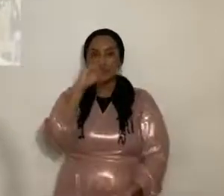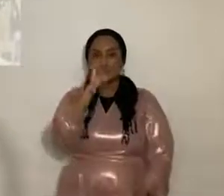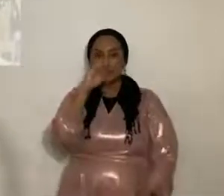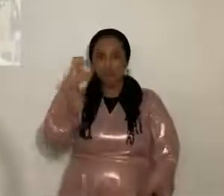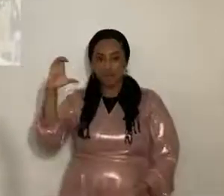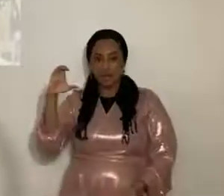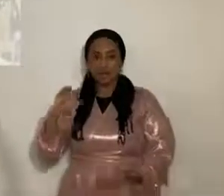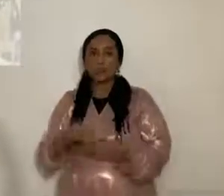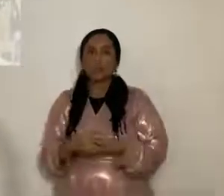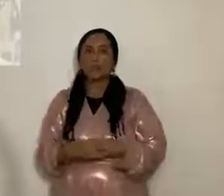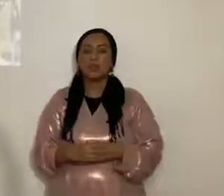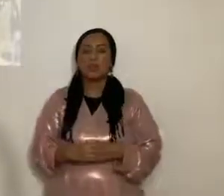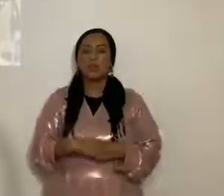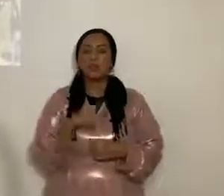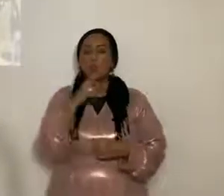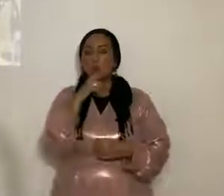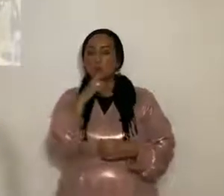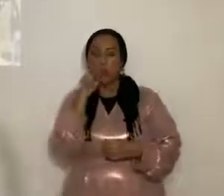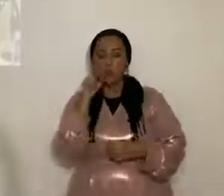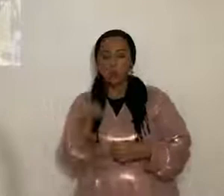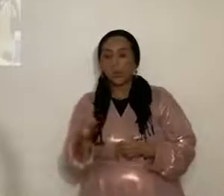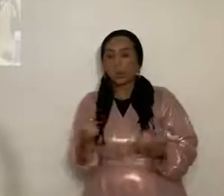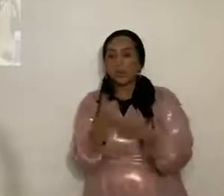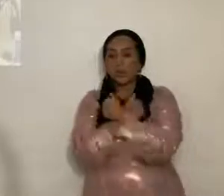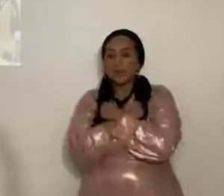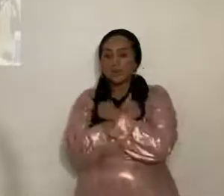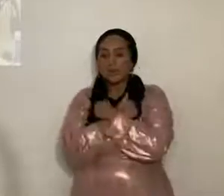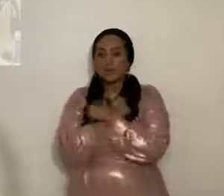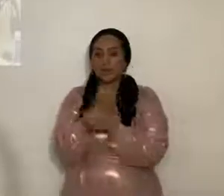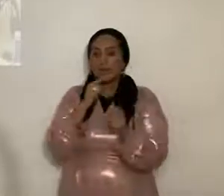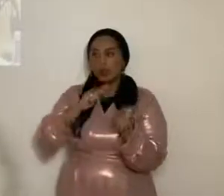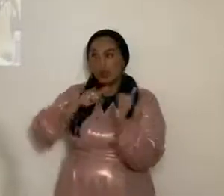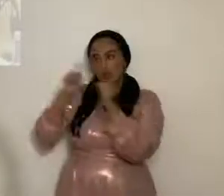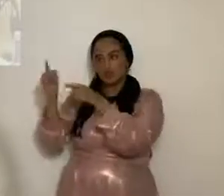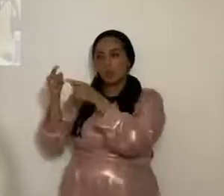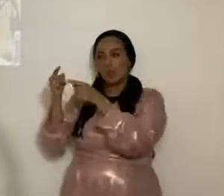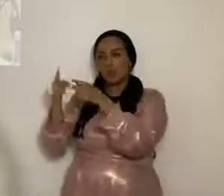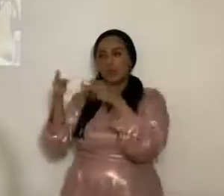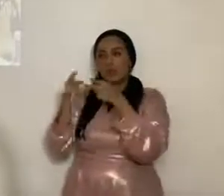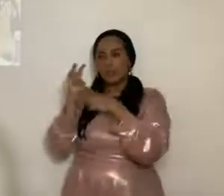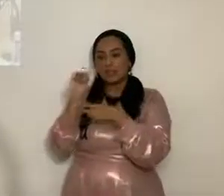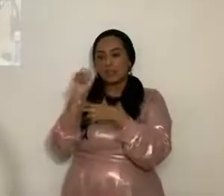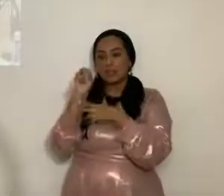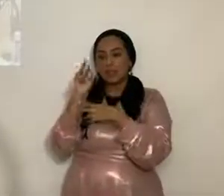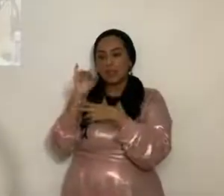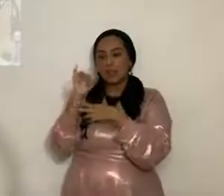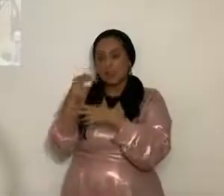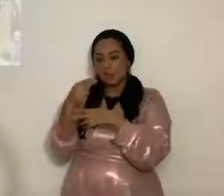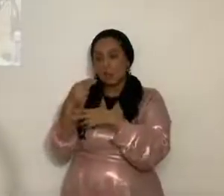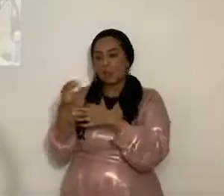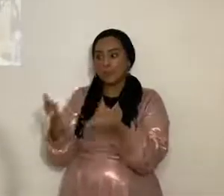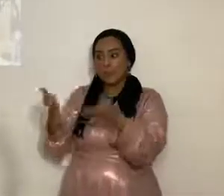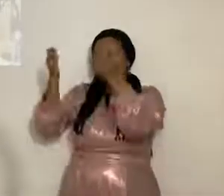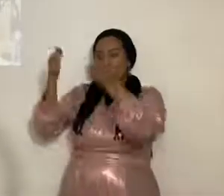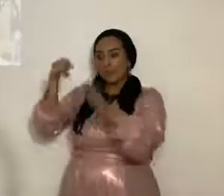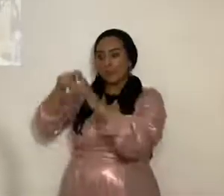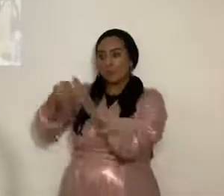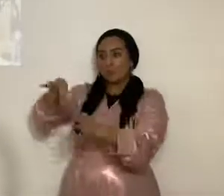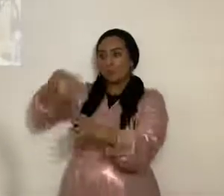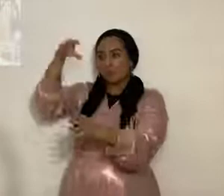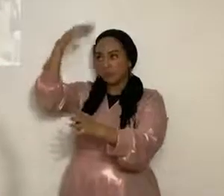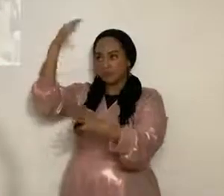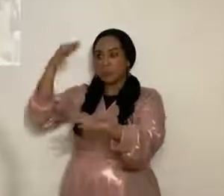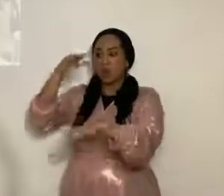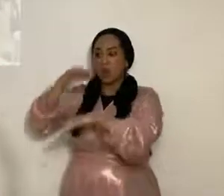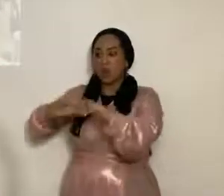conmigo, fuerte. A quien amas. Y vete a la tierra de Moriah y ofrécelo allí en holocausto sobre